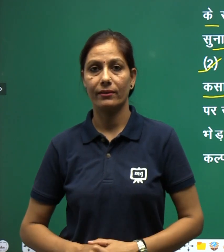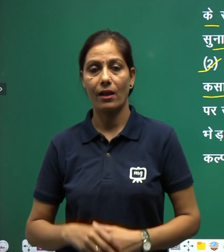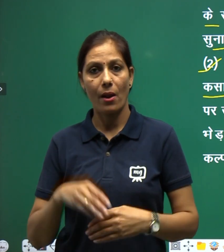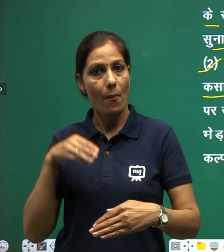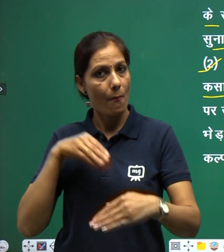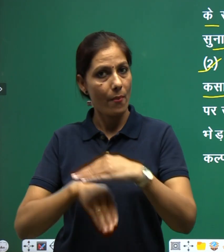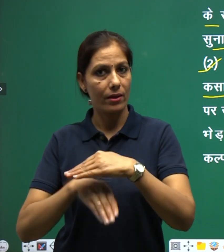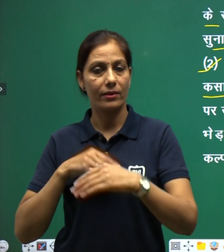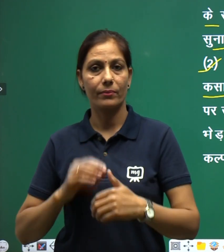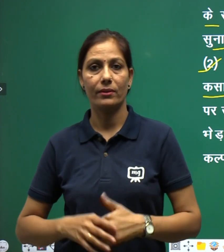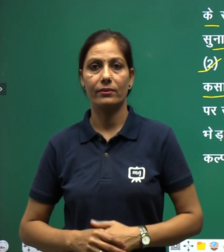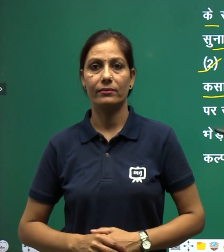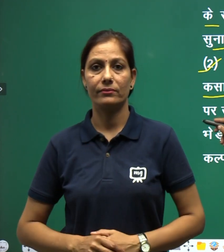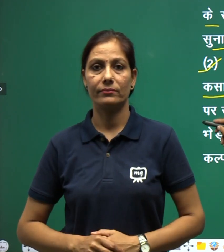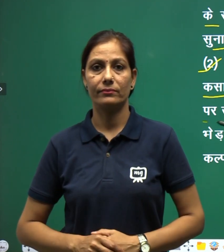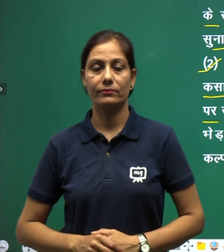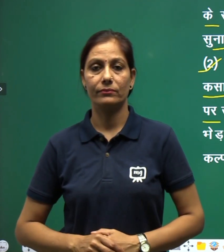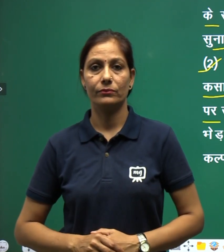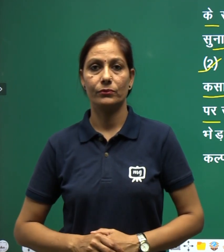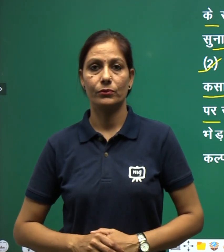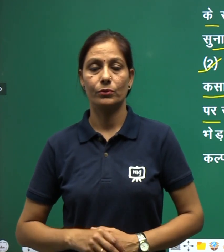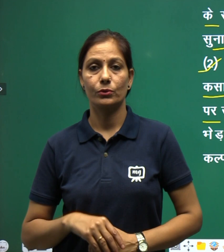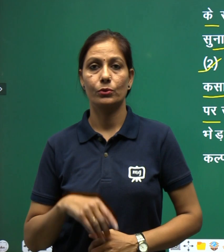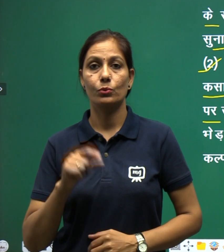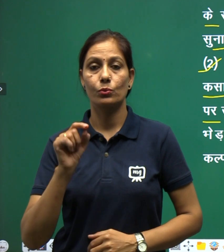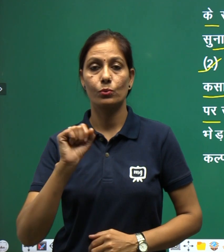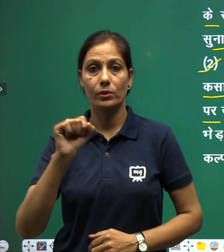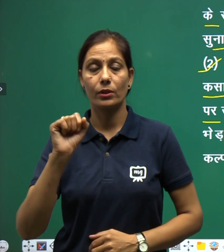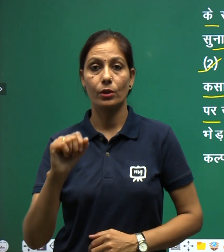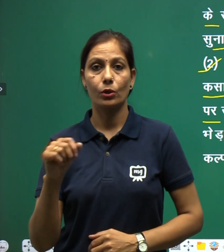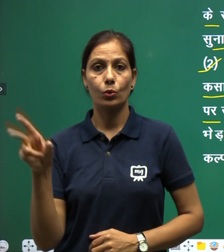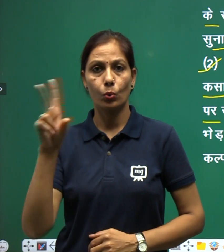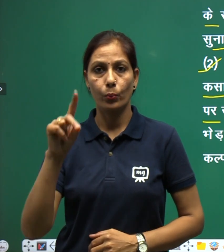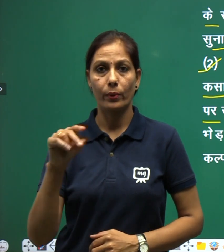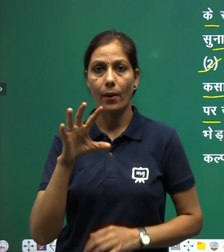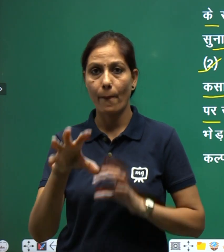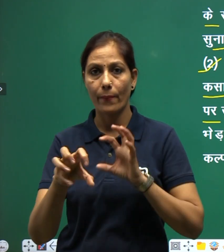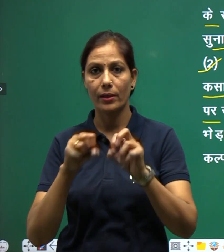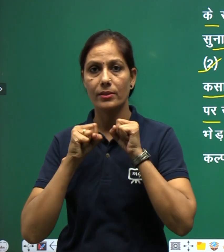भागने पर, उसे दोबारा पकड़े जाने पर